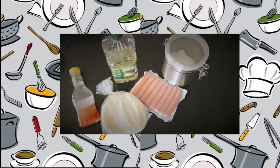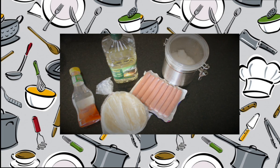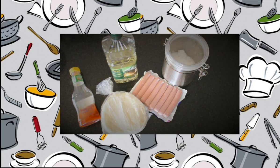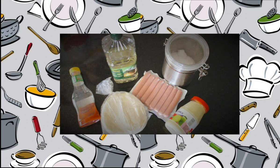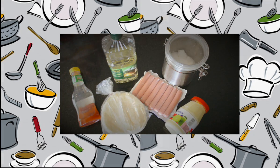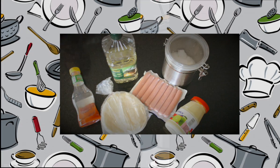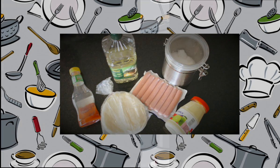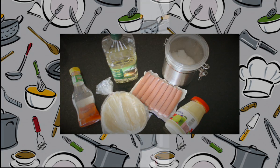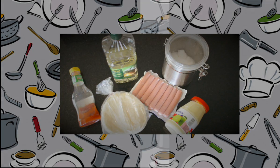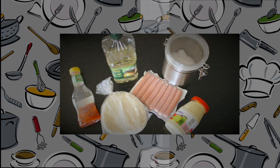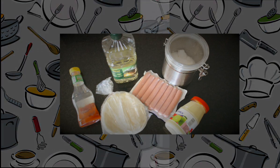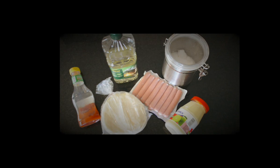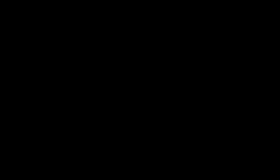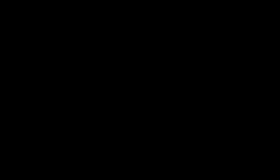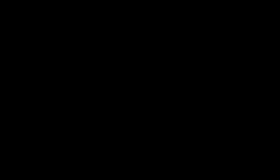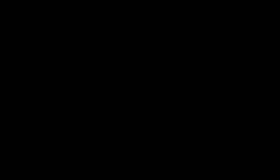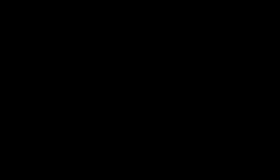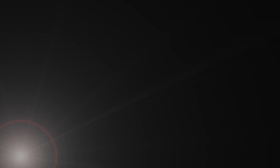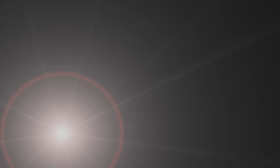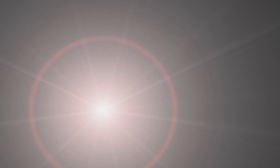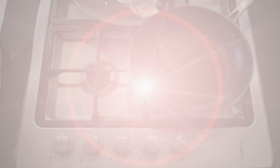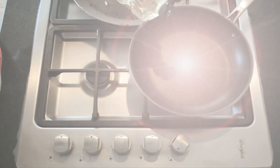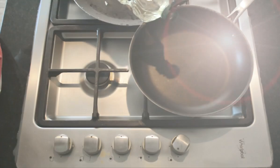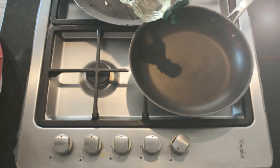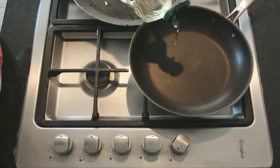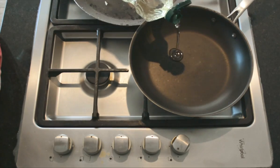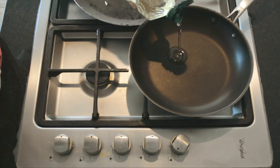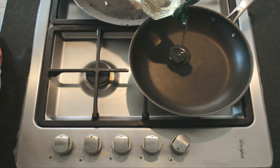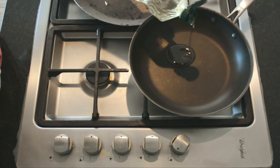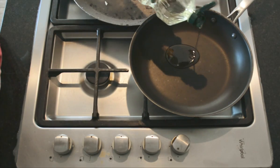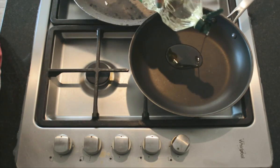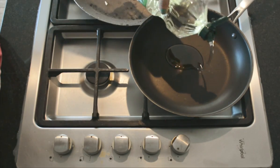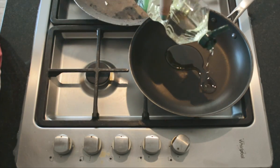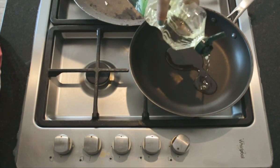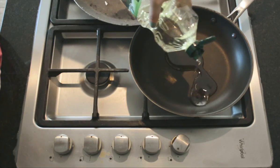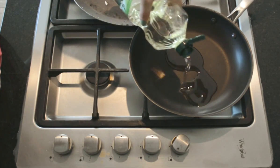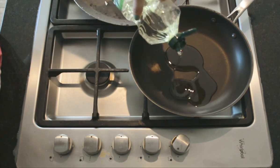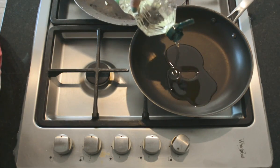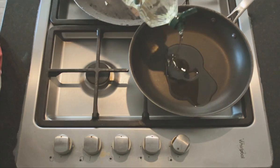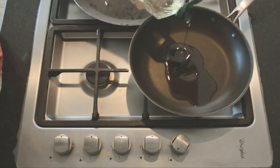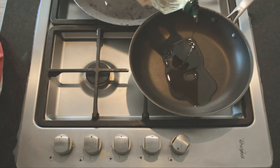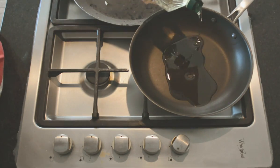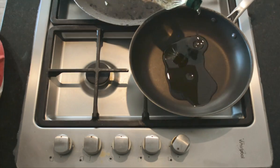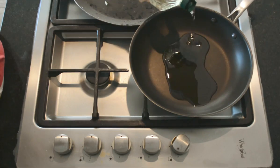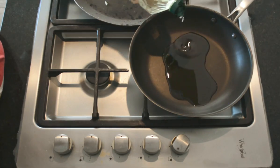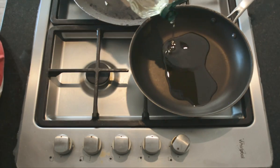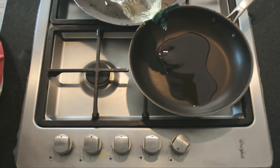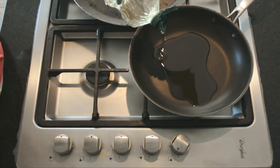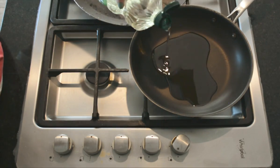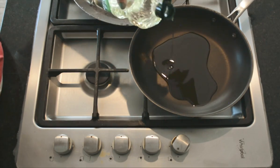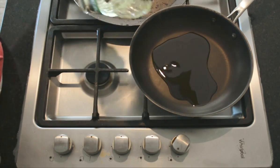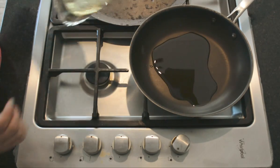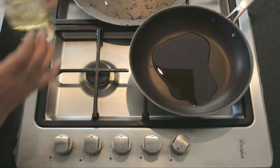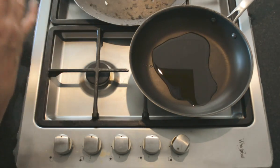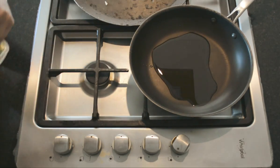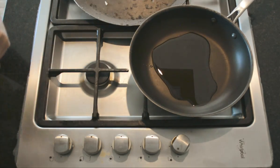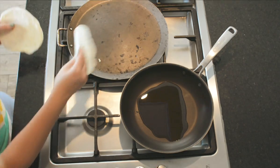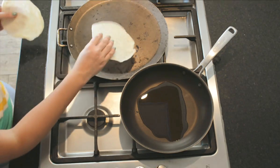y mayonesa. Y ahora vamos a prepararlos. Vamos a calentar el aceite en un sartén a fuego medio y